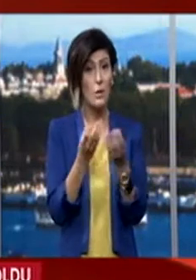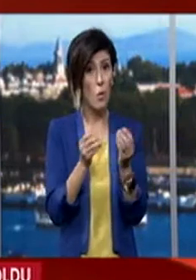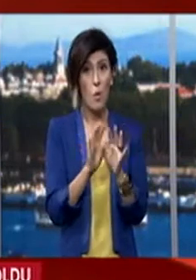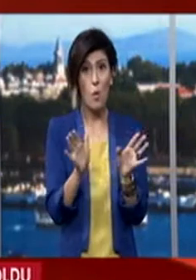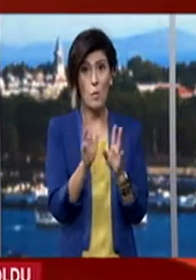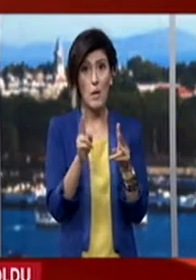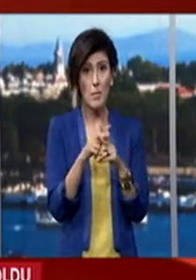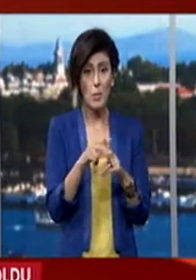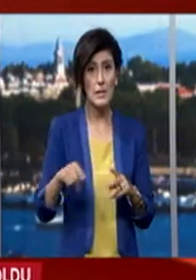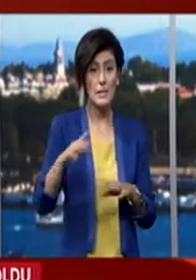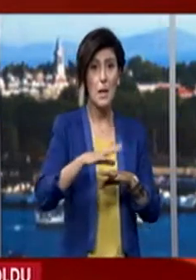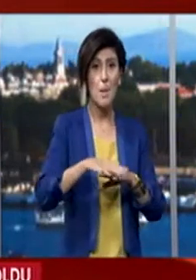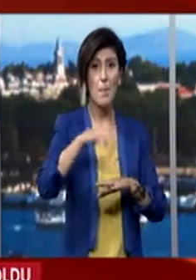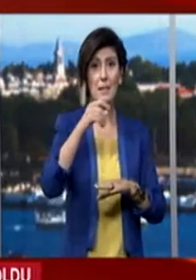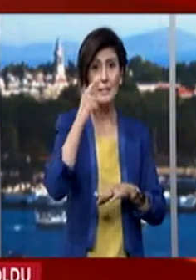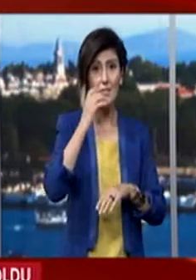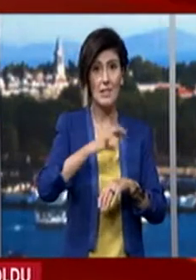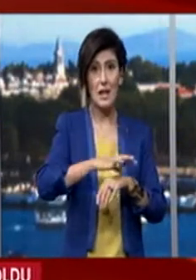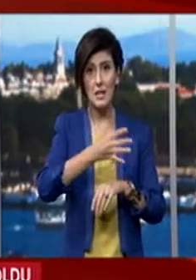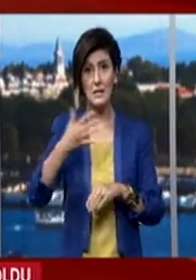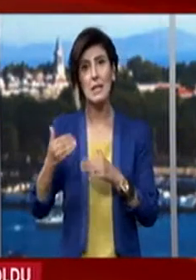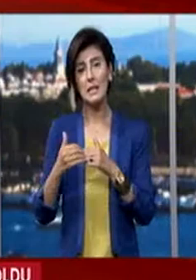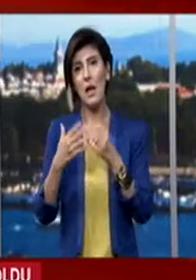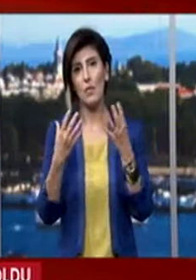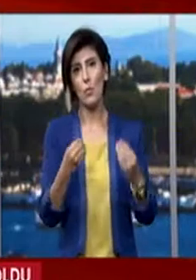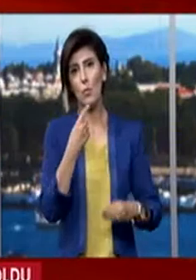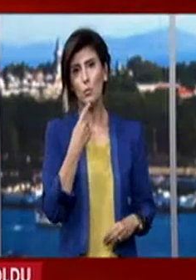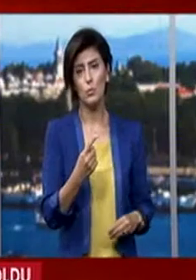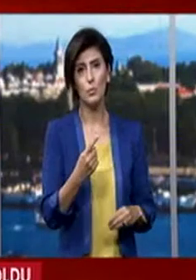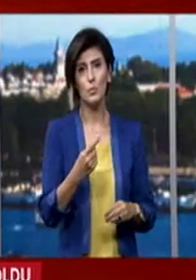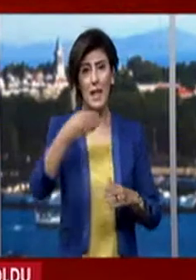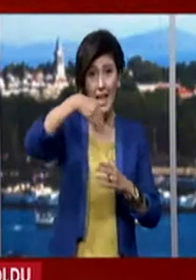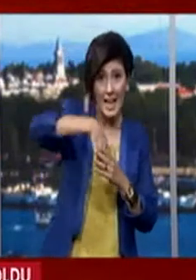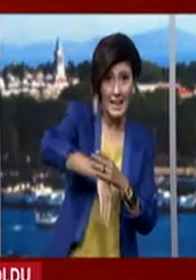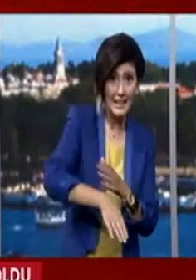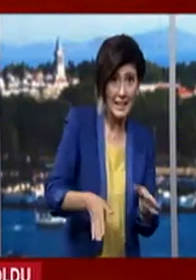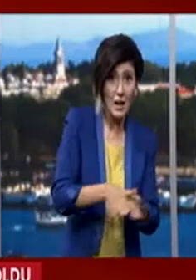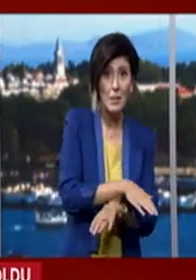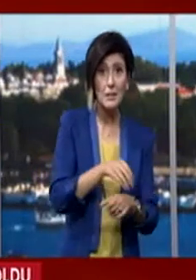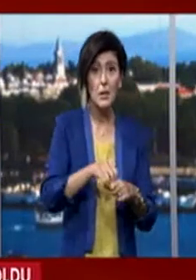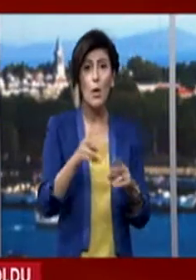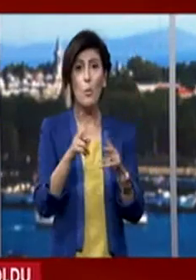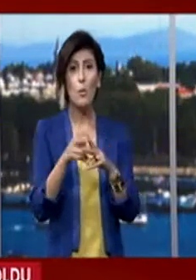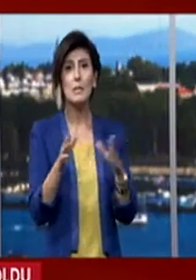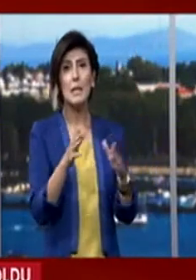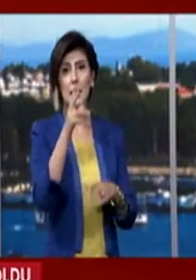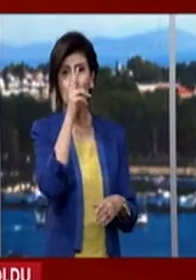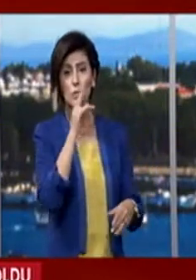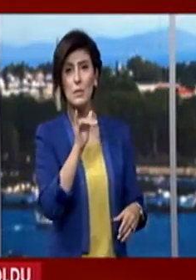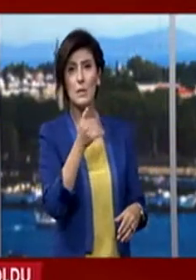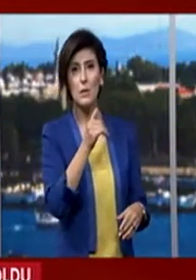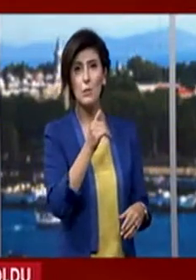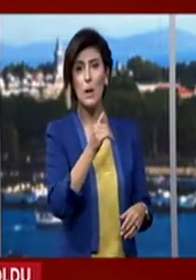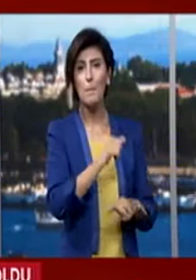bulunmayan polisler Mardin Devlet Hastanesi'nde tedavi altına alındı. Hendeklerin kapatılması sırasında polis yaklaşık 200